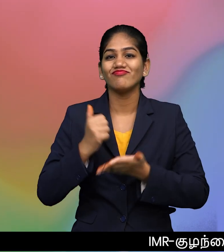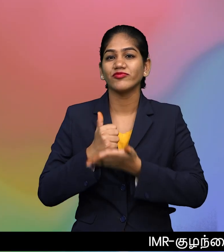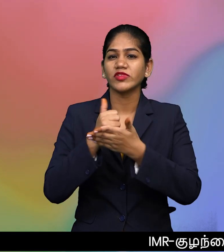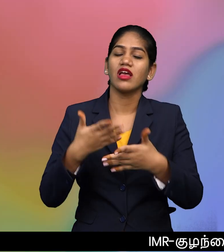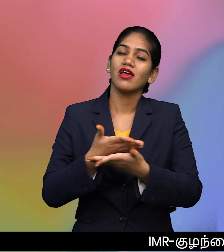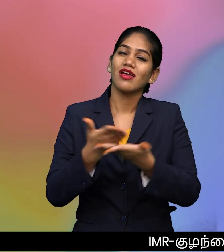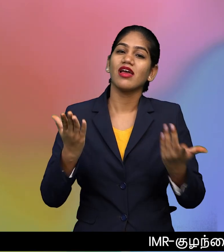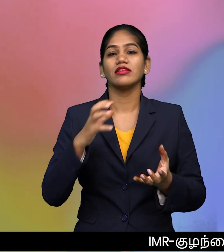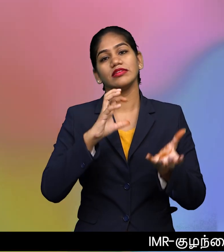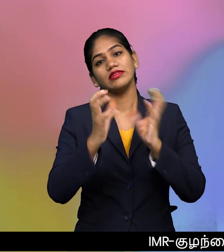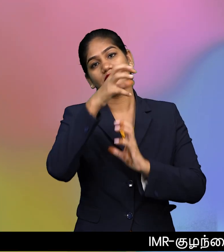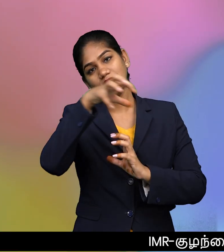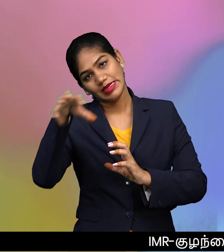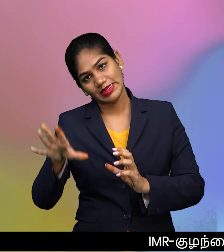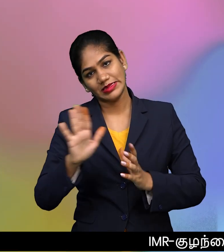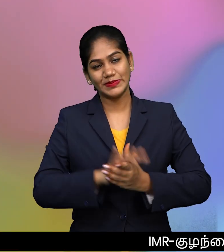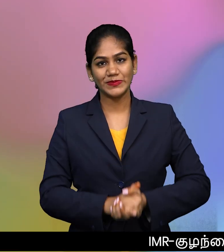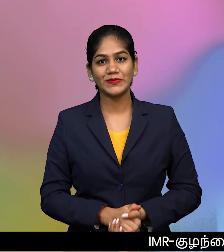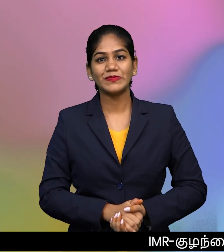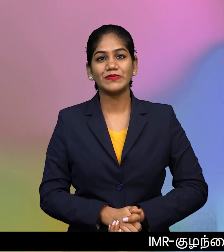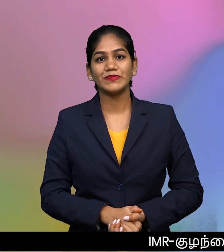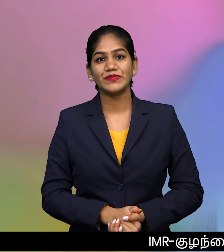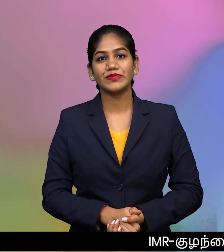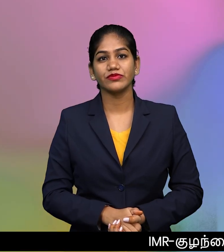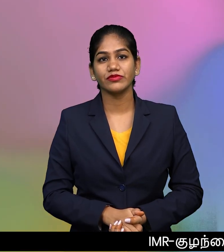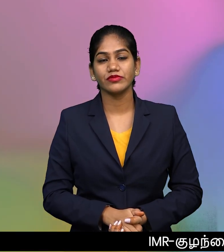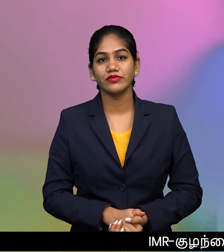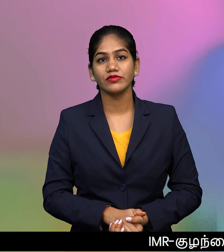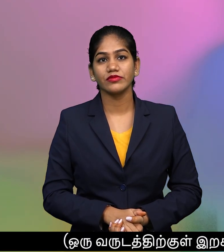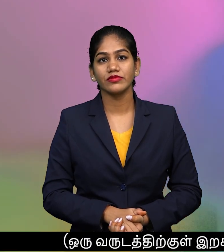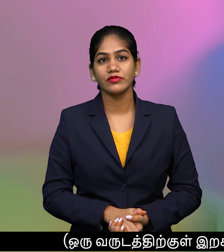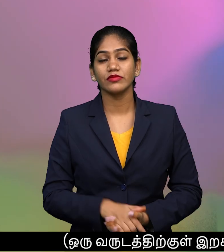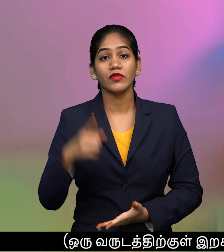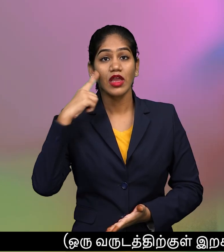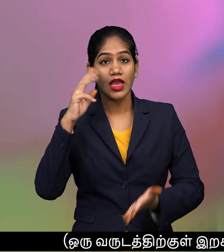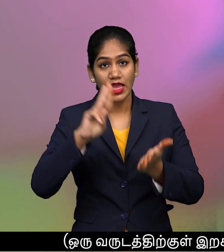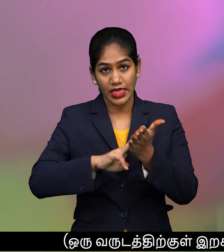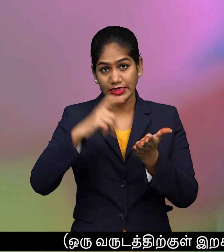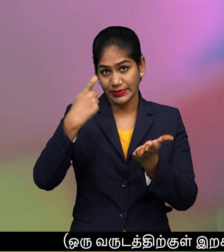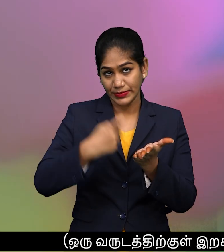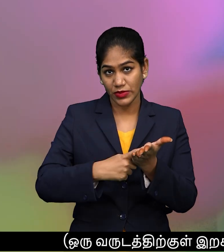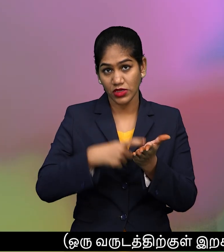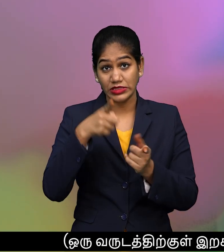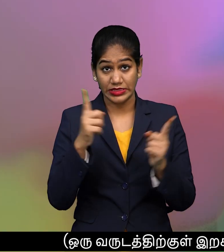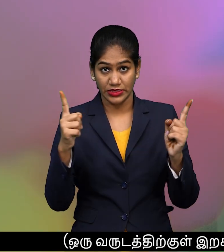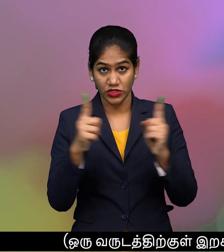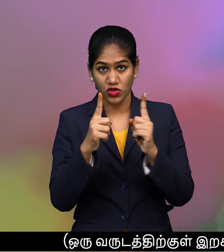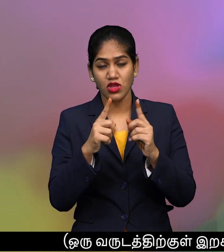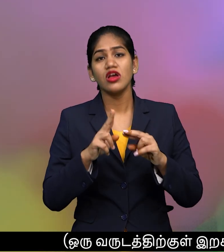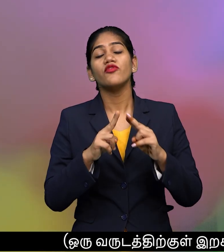IMR குழந்தை இறப்பு விகிதம், அதாவது ஒரு வருடத்திற்குள் இறக்கும் குழந்தைகளின் எண்ணிக்கை.